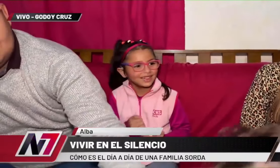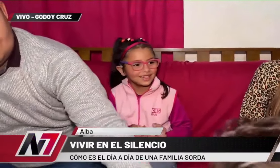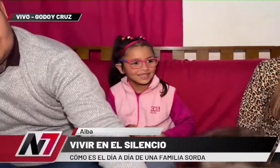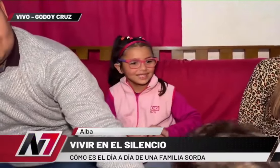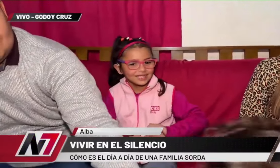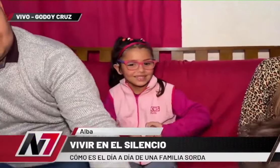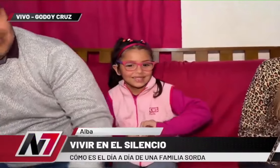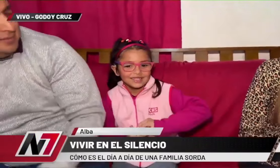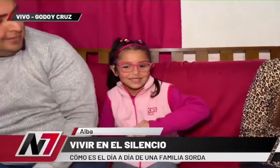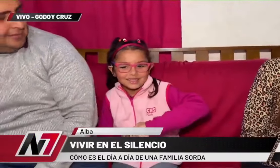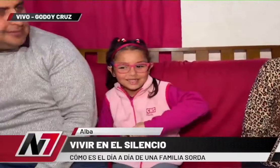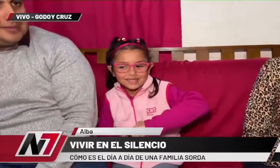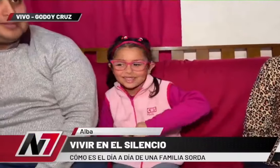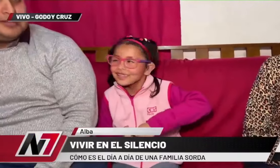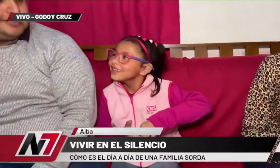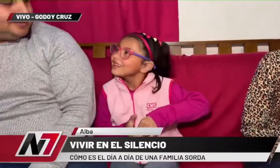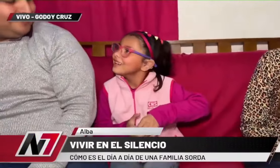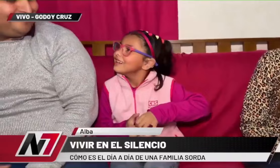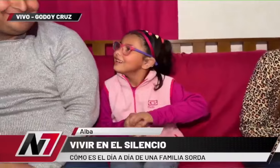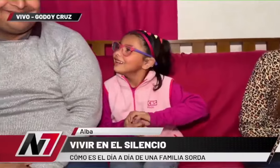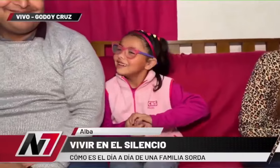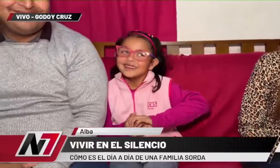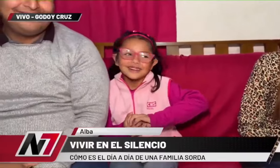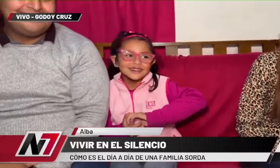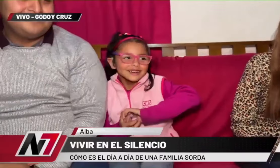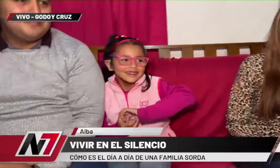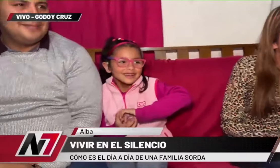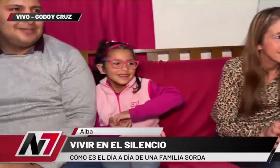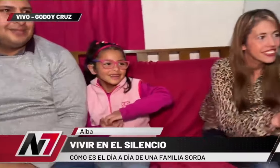Sí. ¿Cómo se porta Tiago? Preguntan.